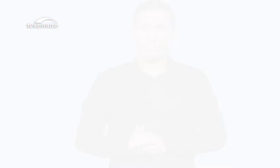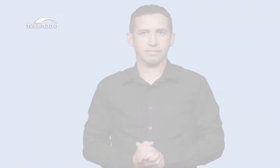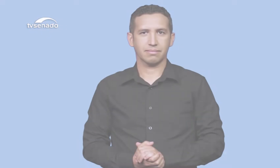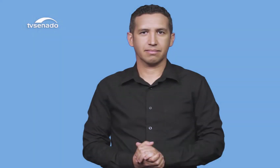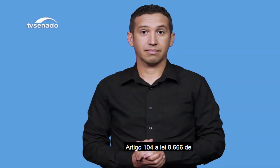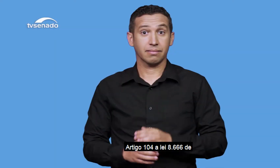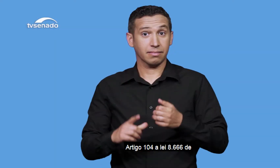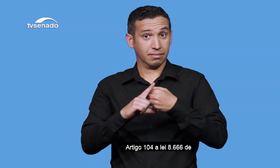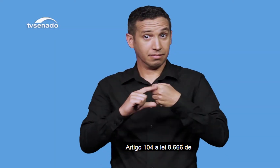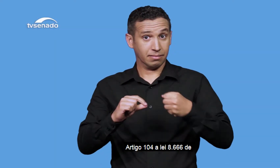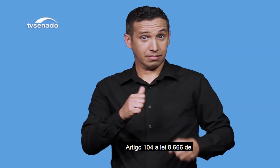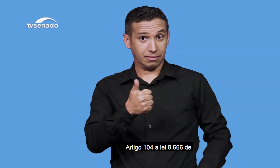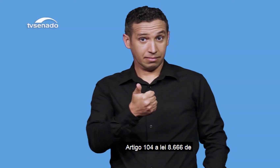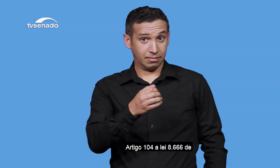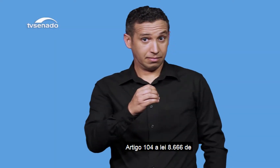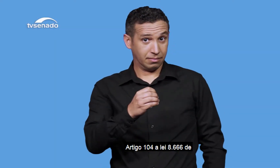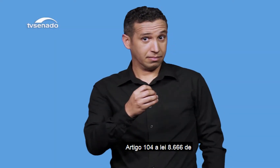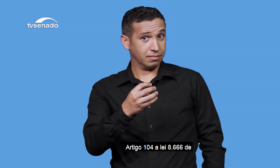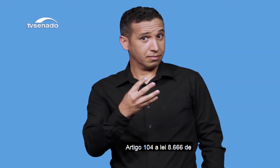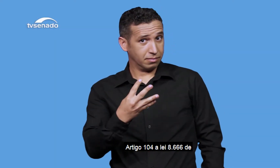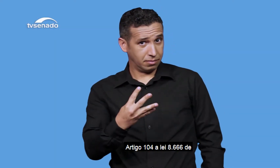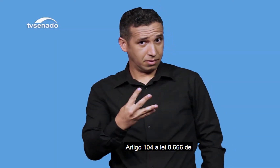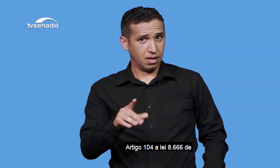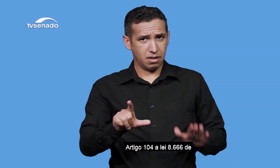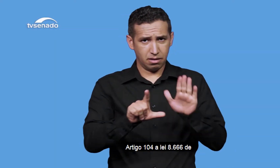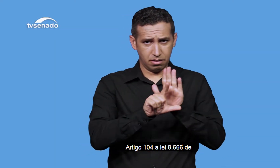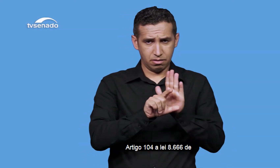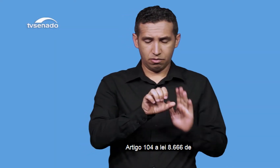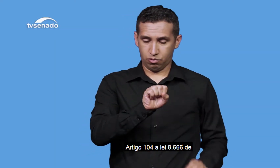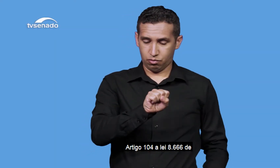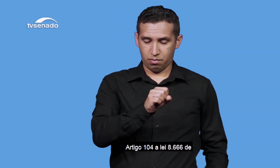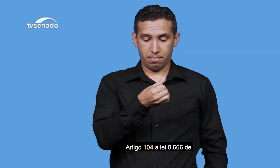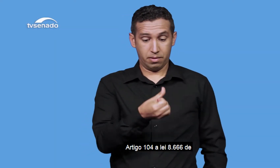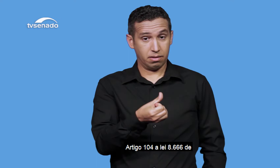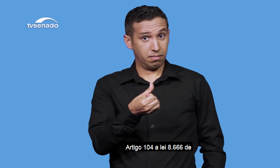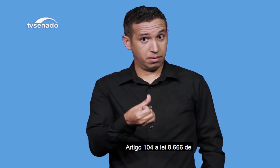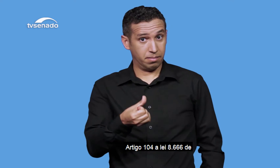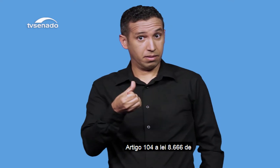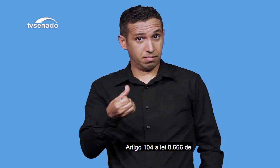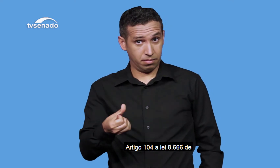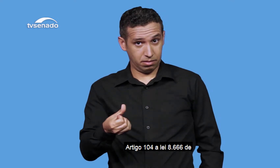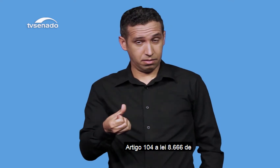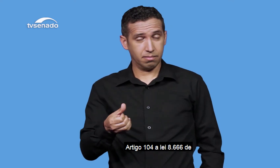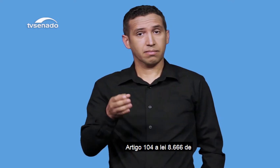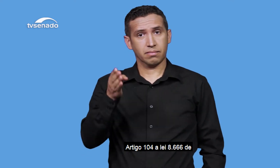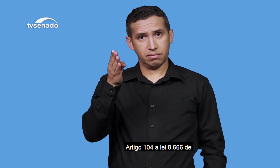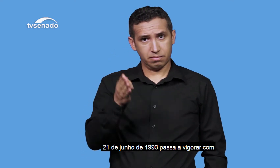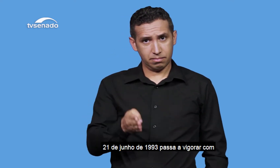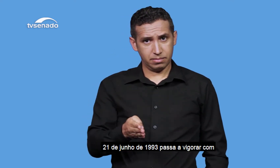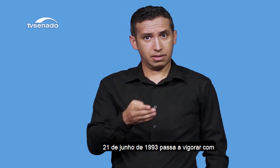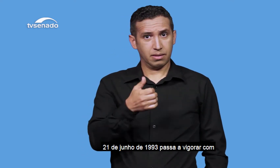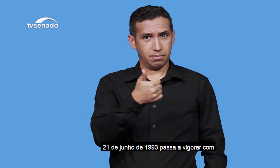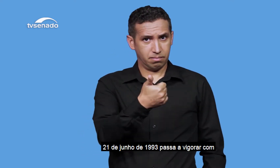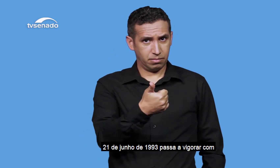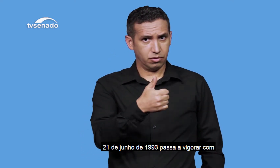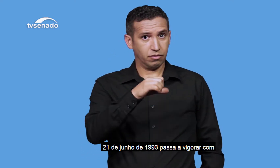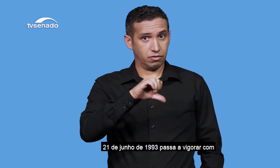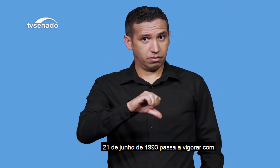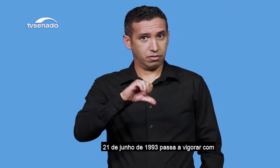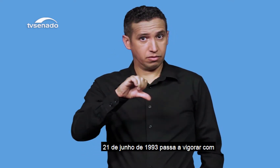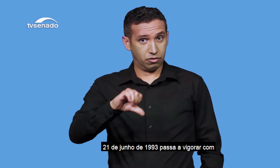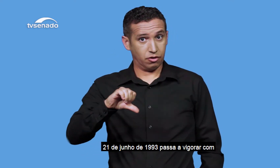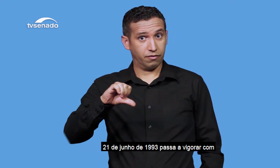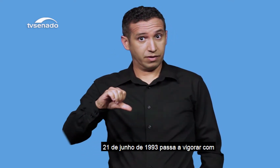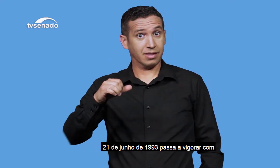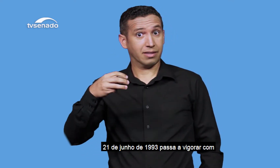artigo 104 a lei 8.666 de 21 de junho de